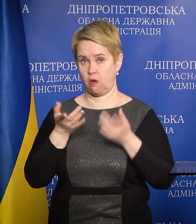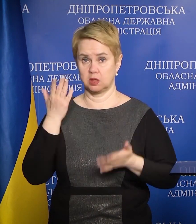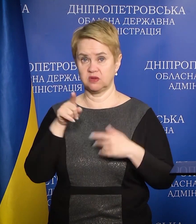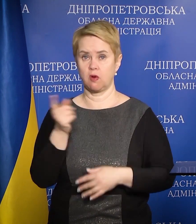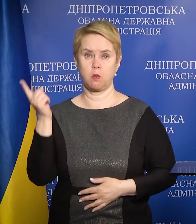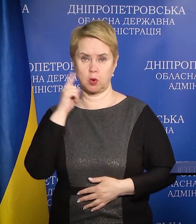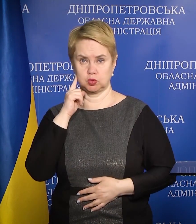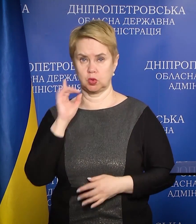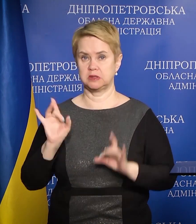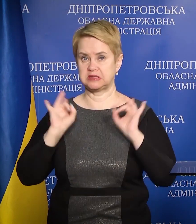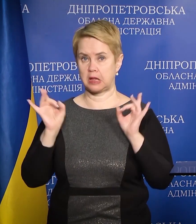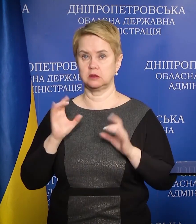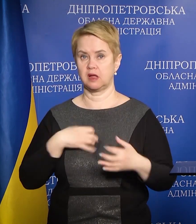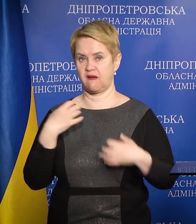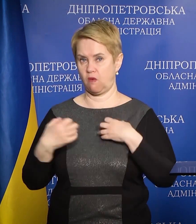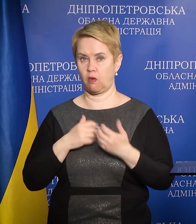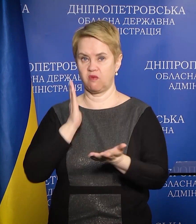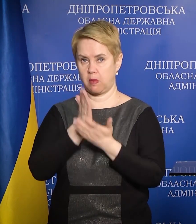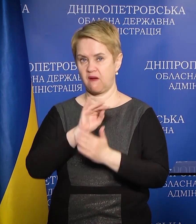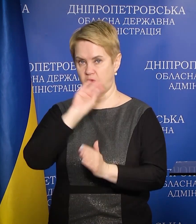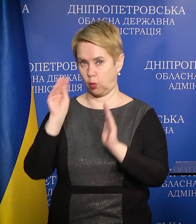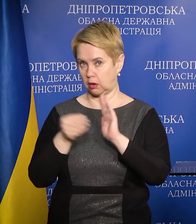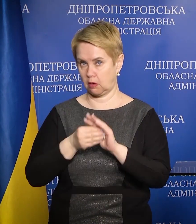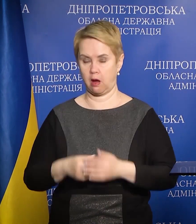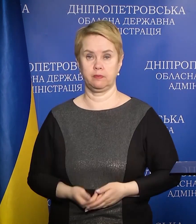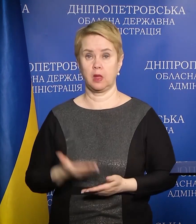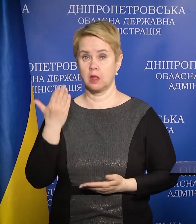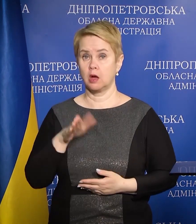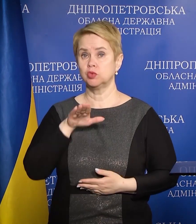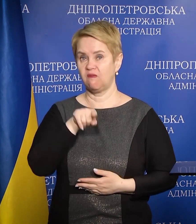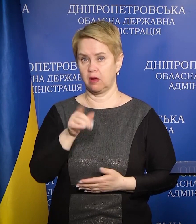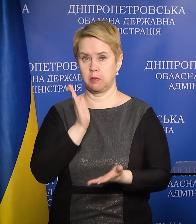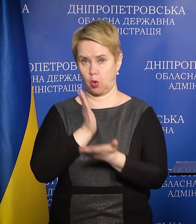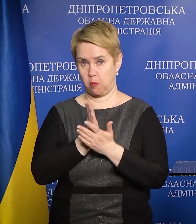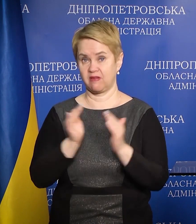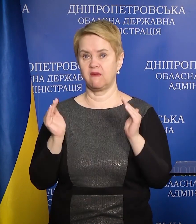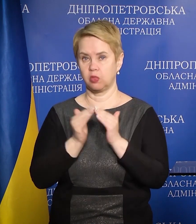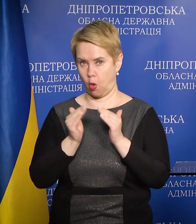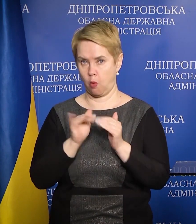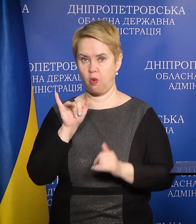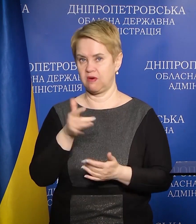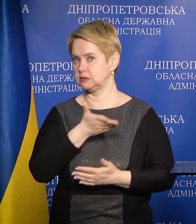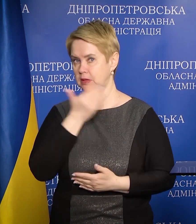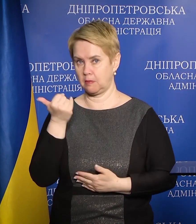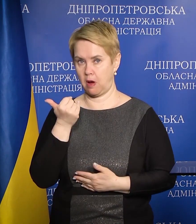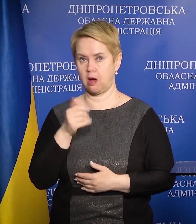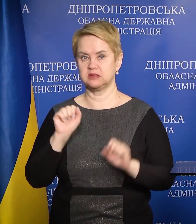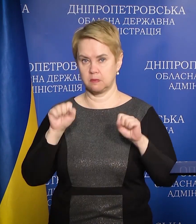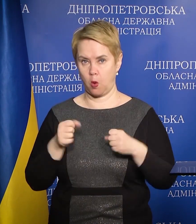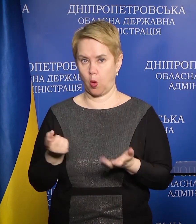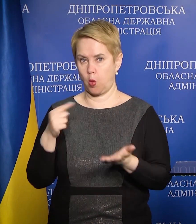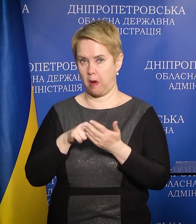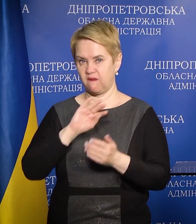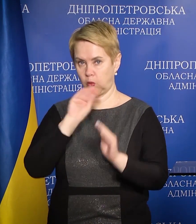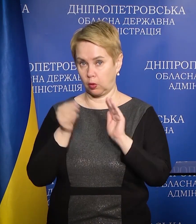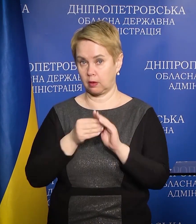ви почули сигнал тривоги, одразу прямуйте в укриття. Якщо ви перебуваєте вдома і у вас немає змоги потрапити